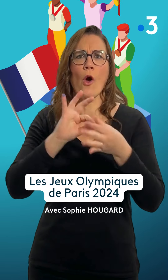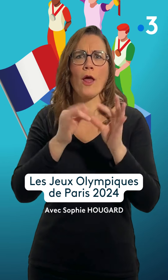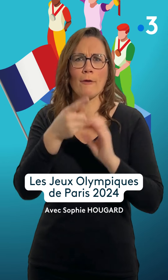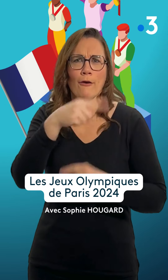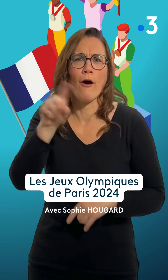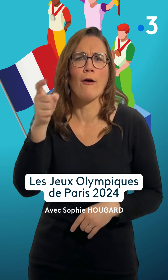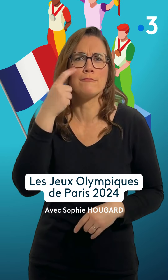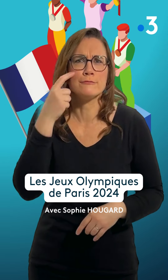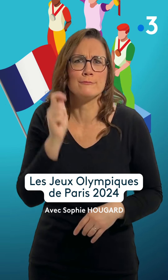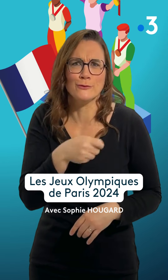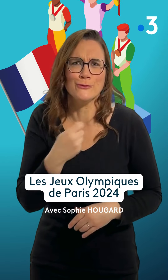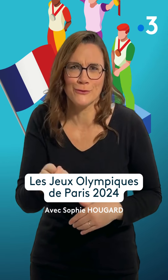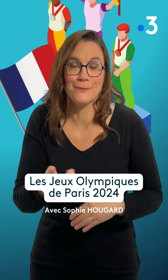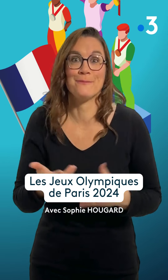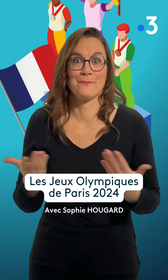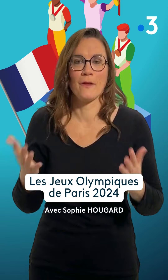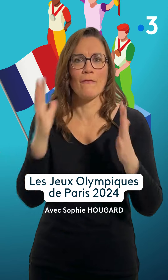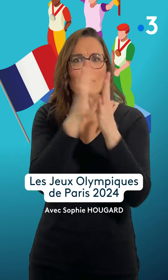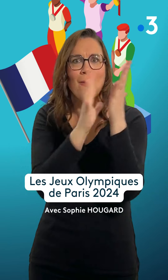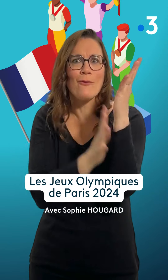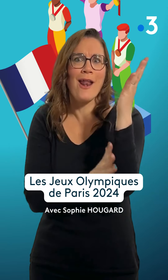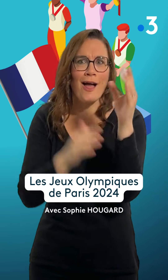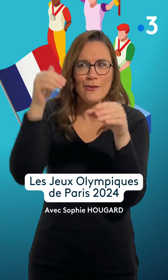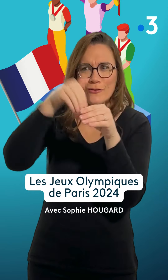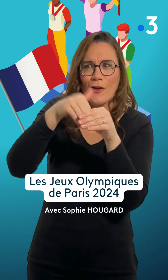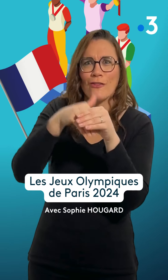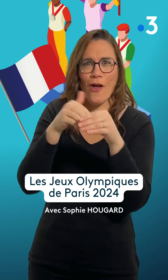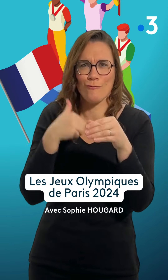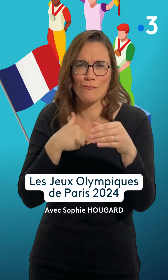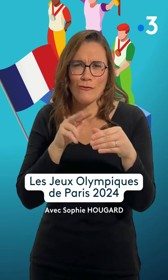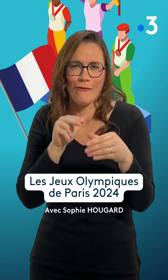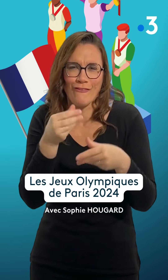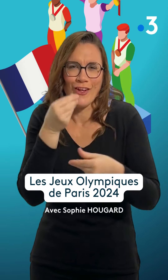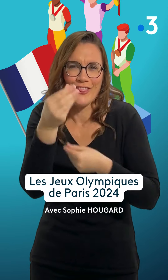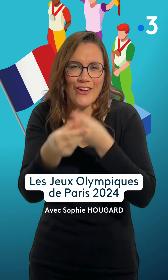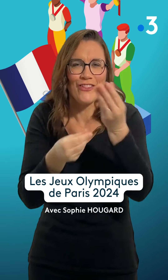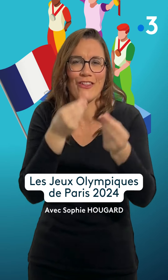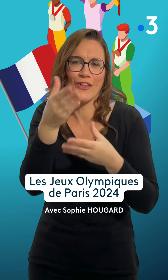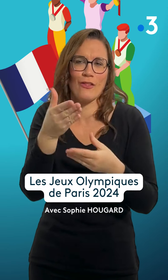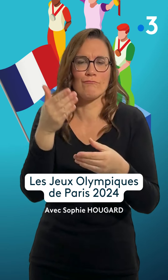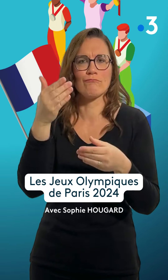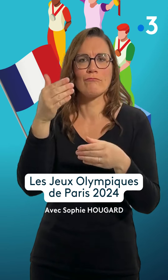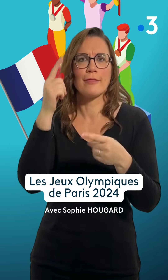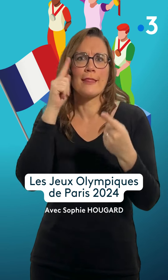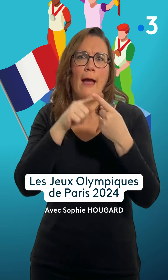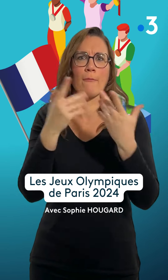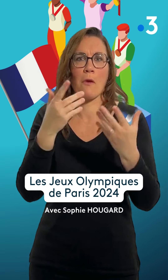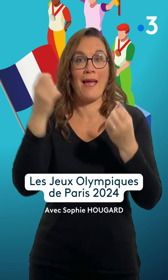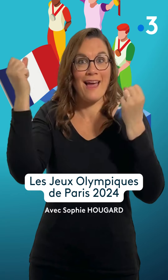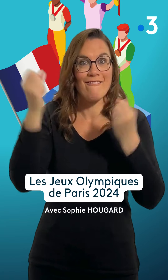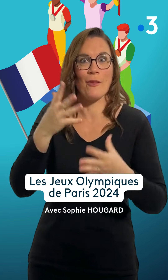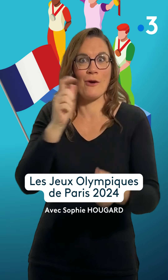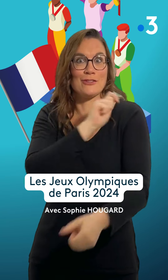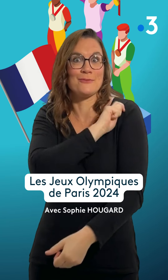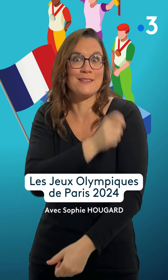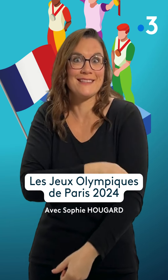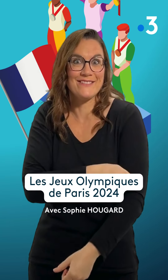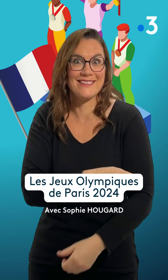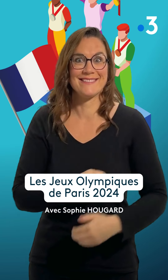On entend beaucoup parler des Jeux Olympiques de Paris. Alors je vais vous donner quelques signes de vocabulaire relatifs à